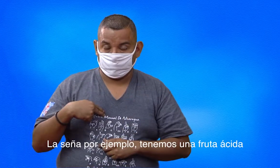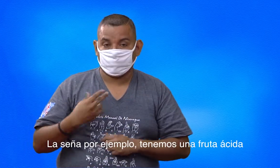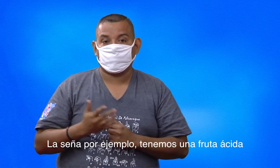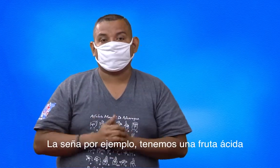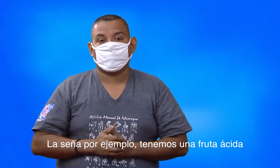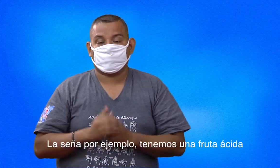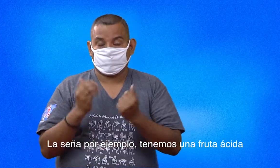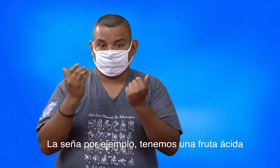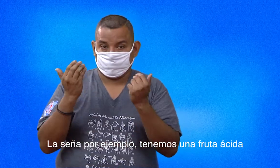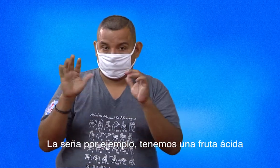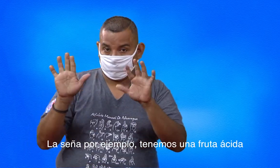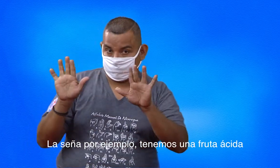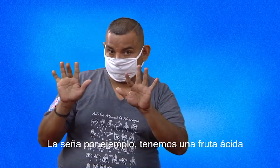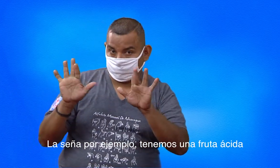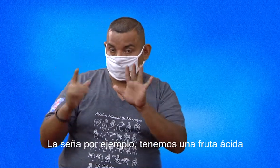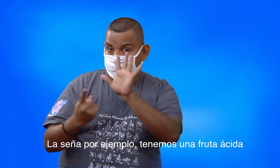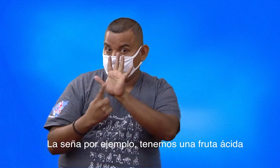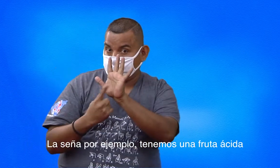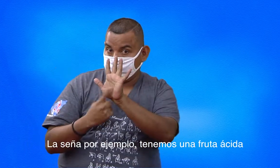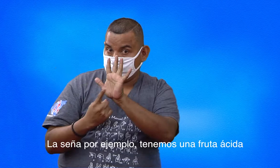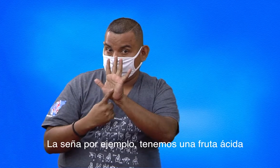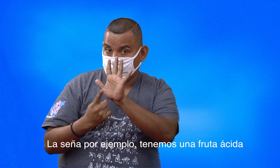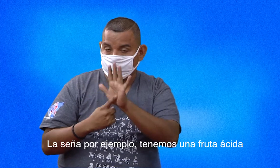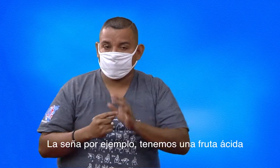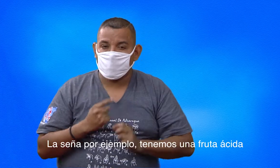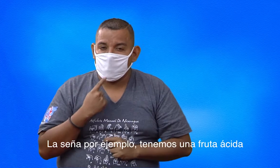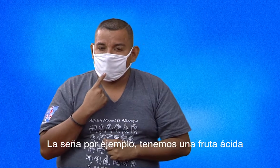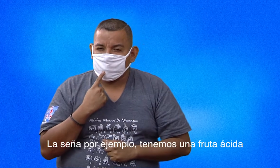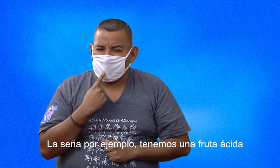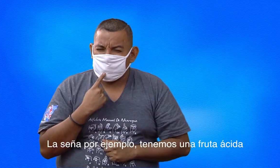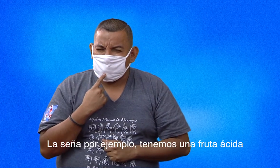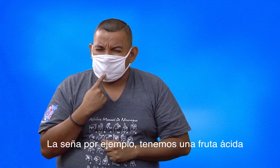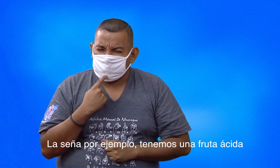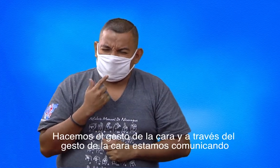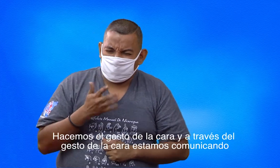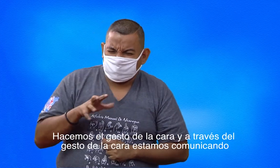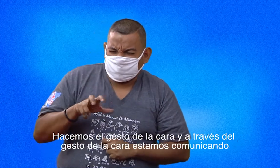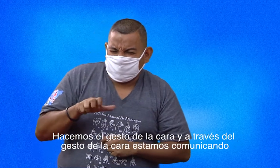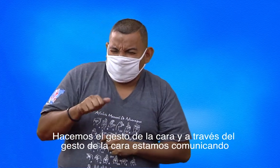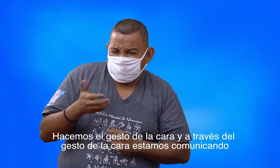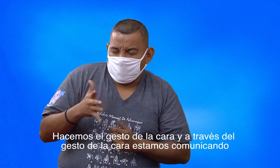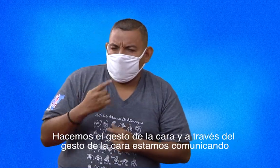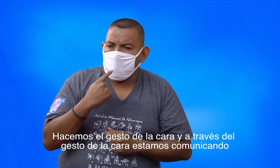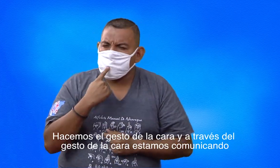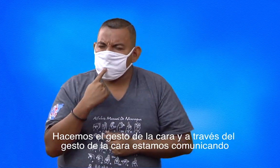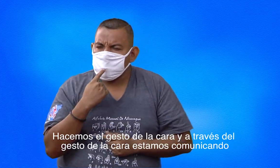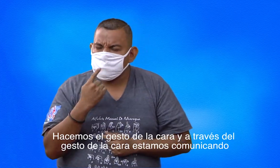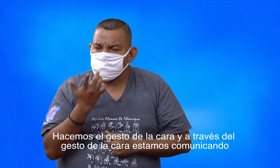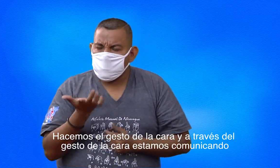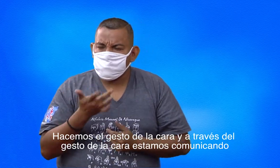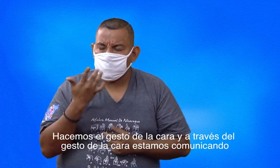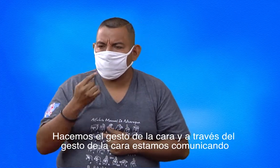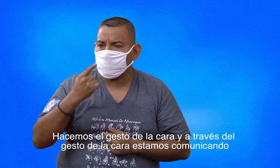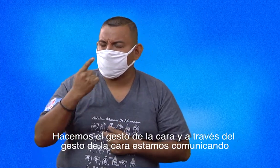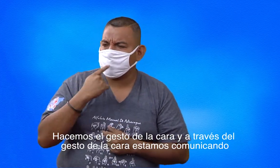por ejemplo, tenemos una fruta ácida, hacemos el gesto de la cara y a través del gesto de la cara